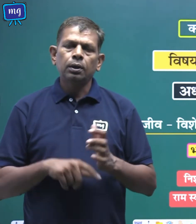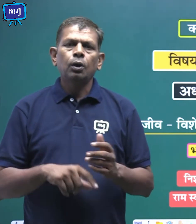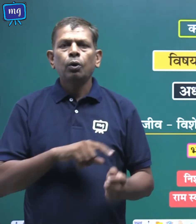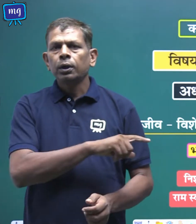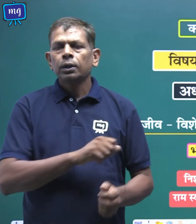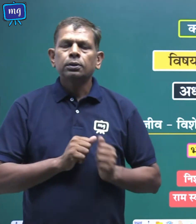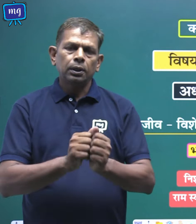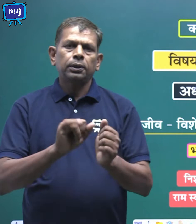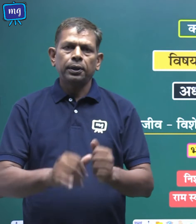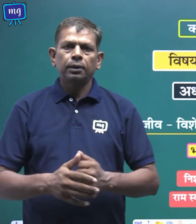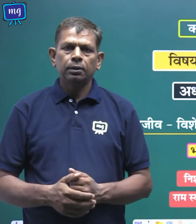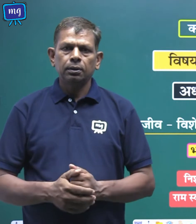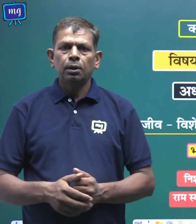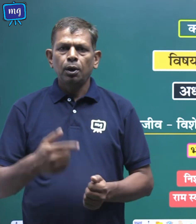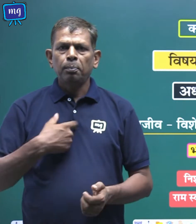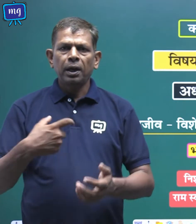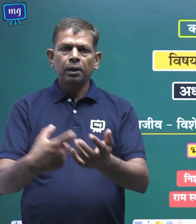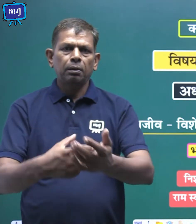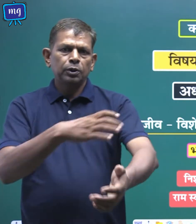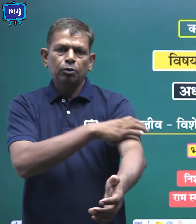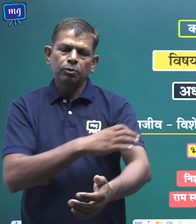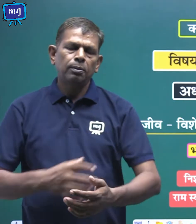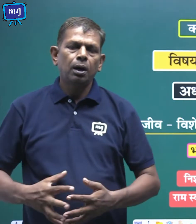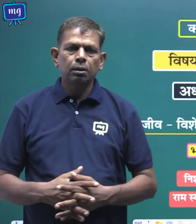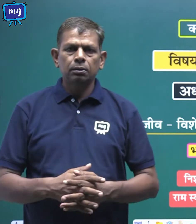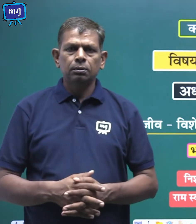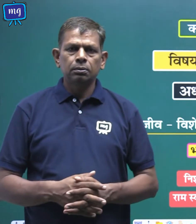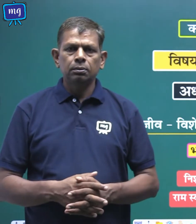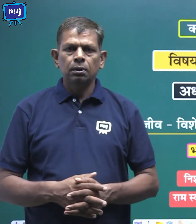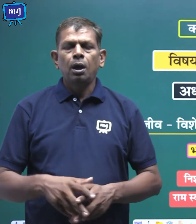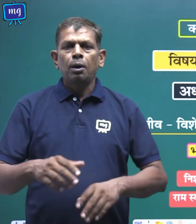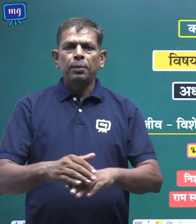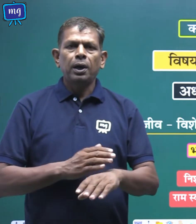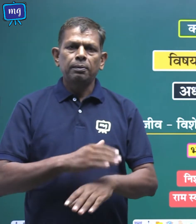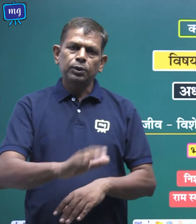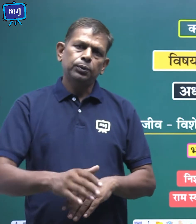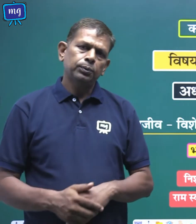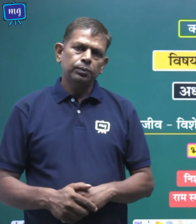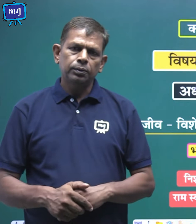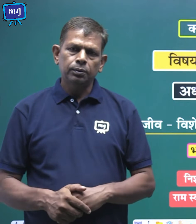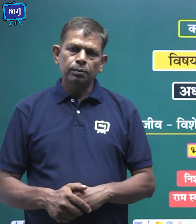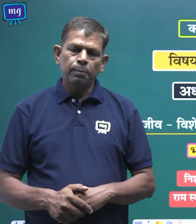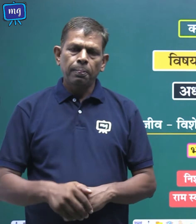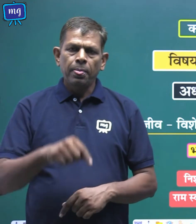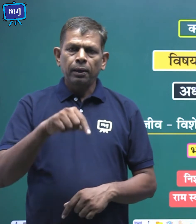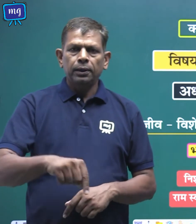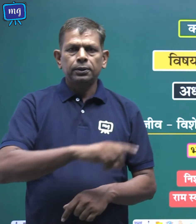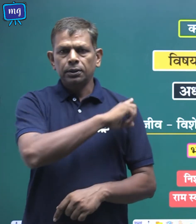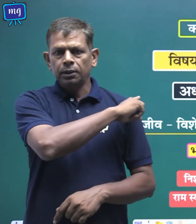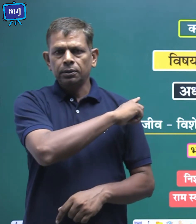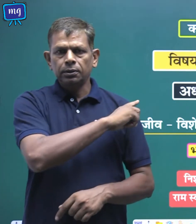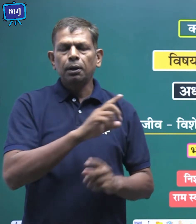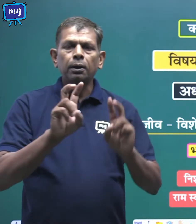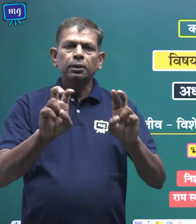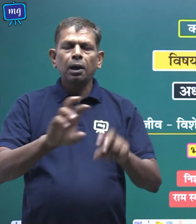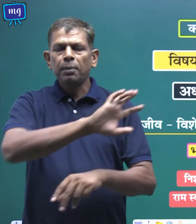मेरे साथ हैं रामस्वरूप कुमार। प्यारे बच्चों, इस अध्याय में हम